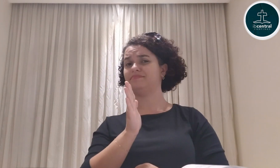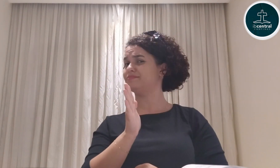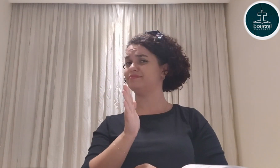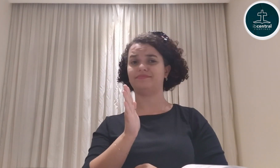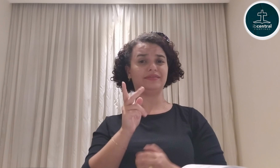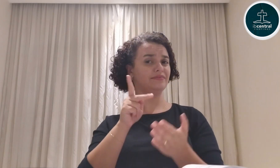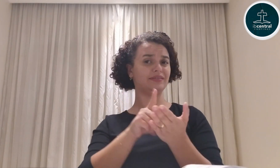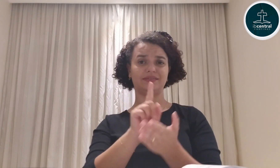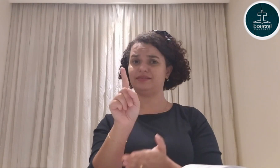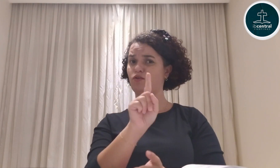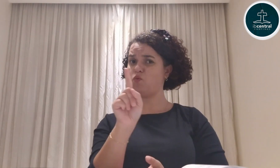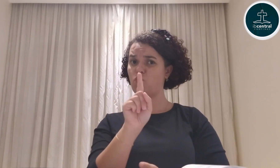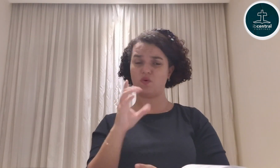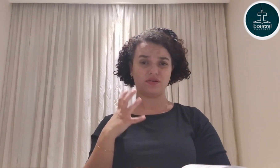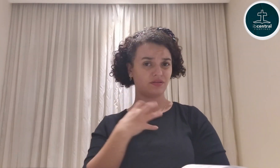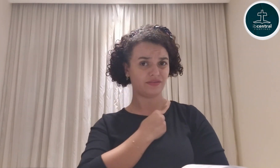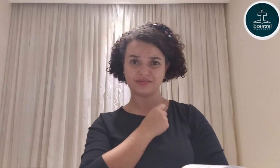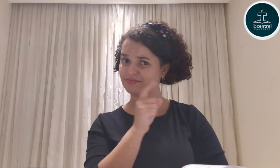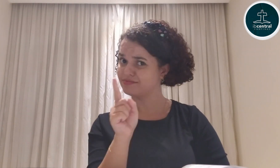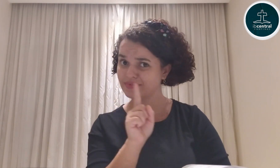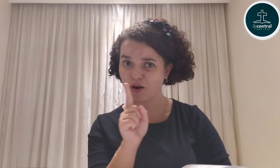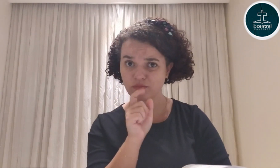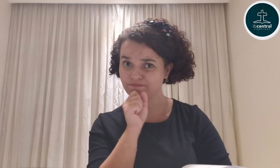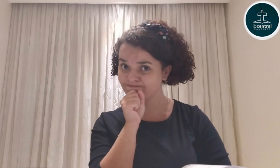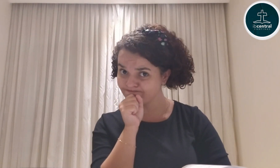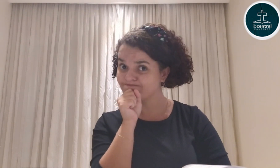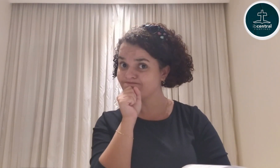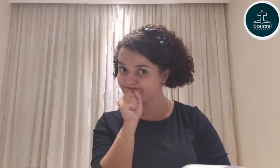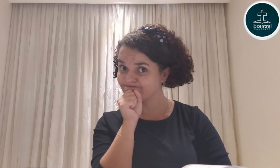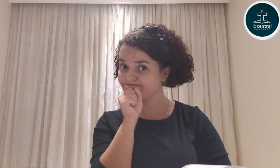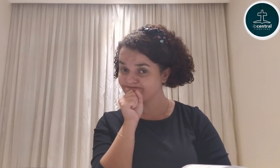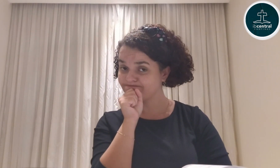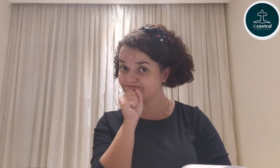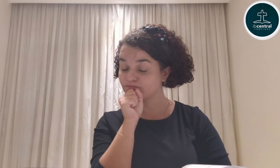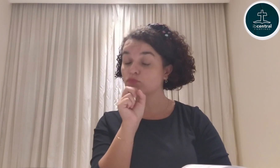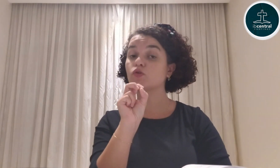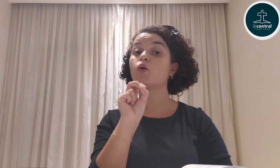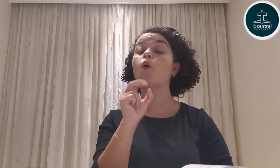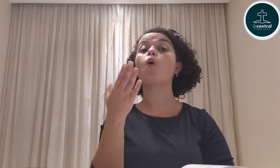que assim ela terá a salvação, mas isso não é verdade.